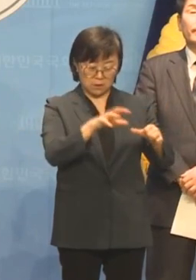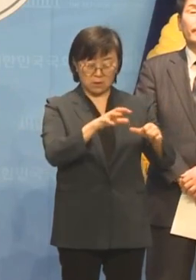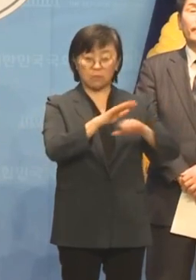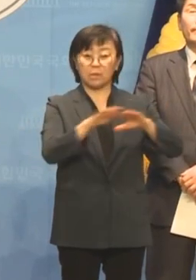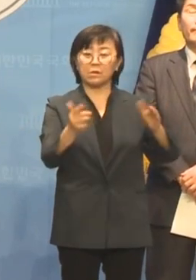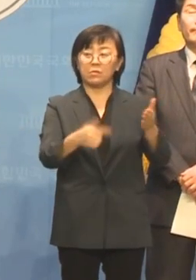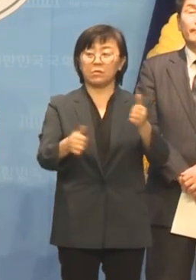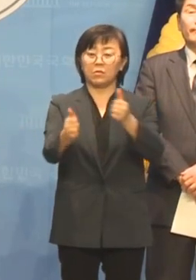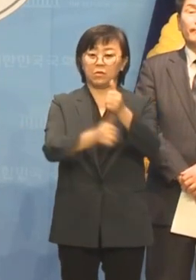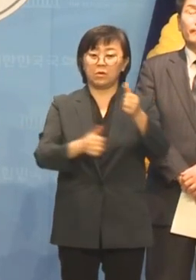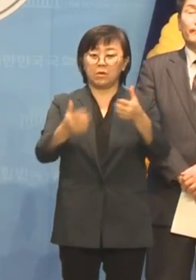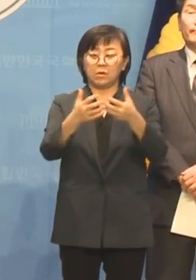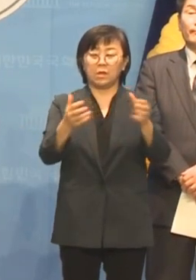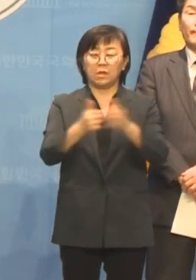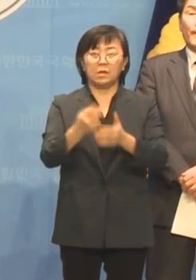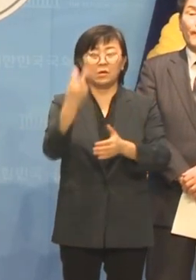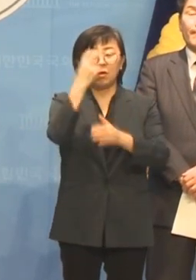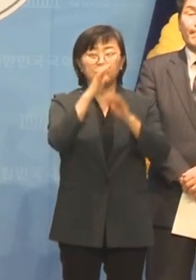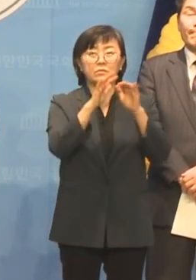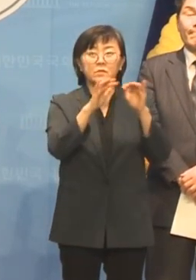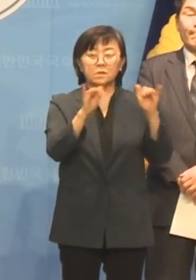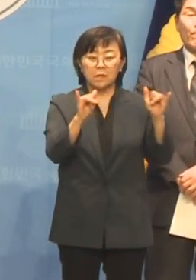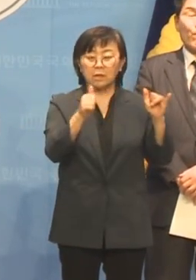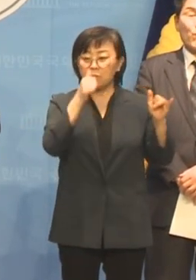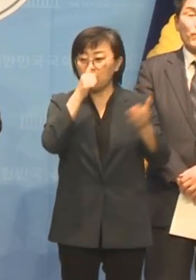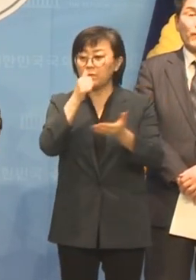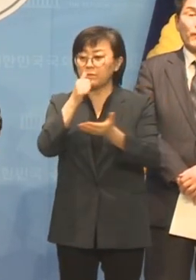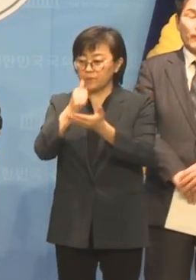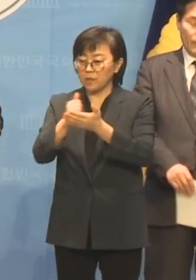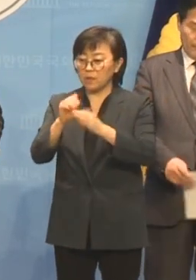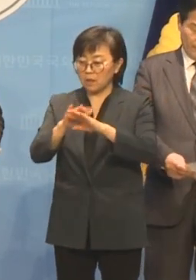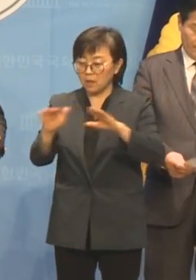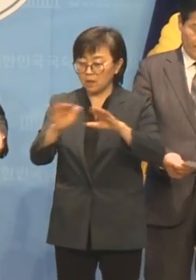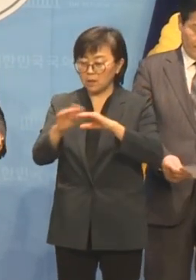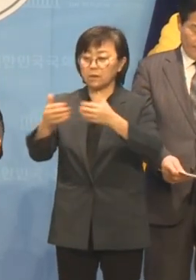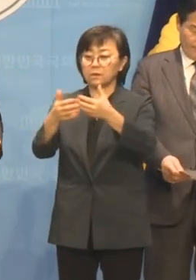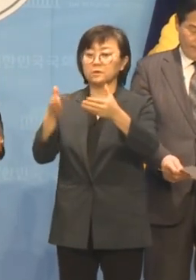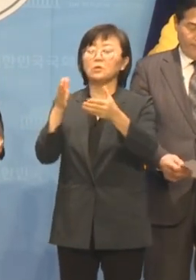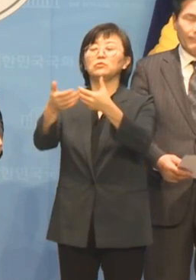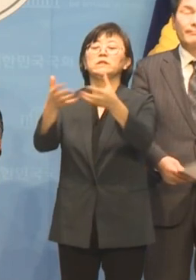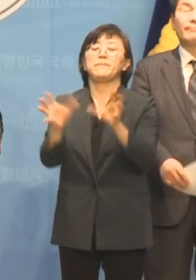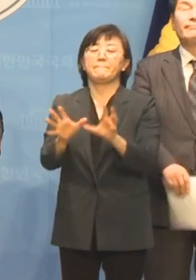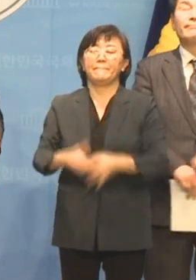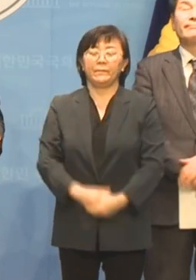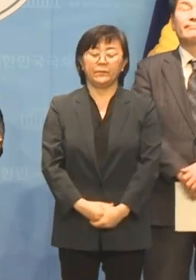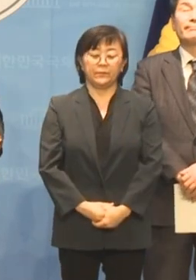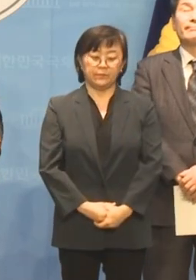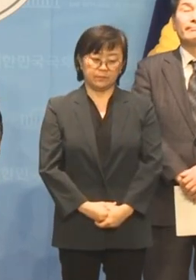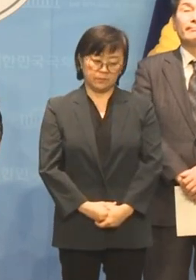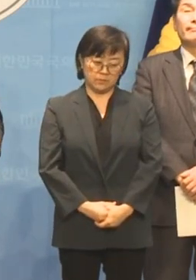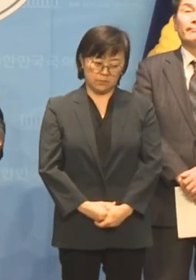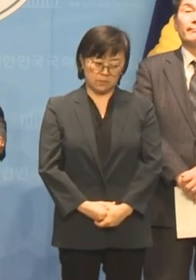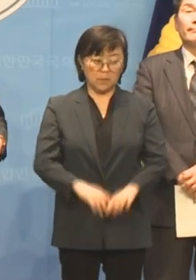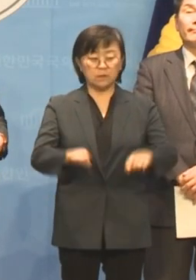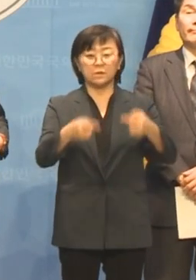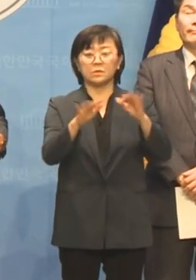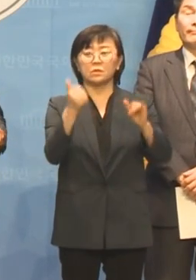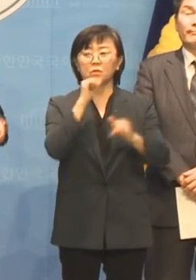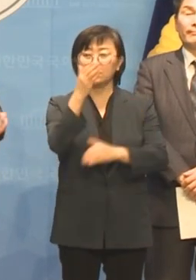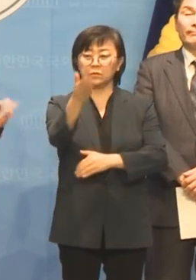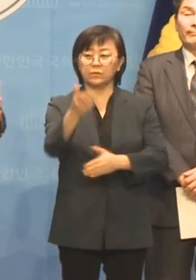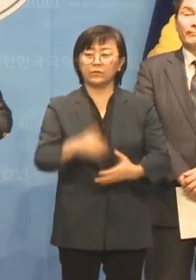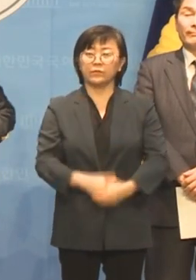검찰독재정치탄압대책위원회 검사범죄 대응 TF 기자회견을 하도록 하겠습니다. 먼저 참석자